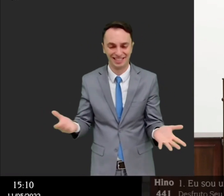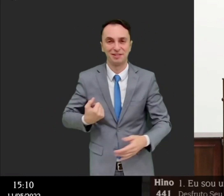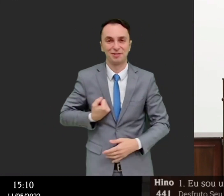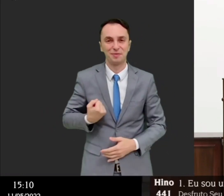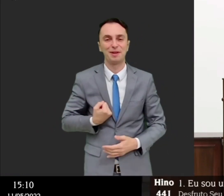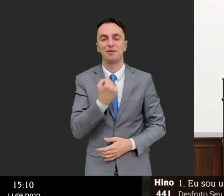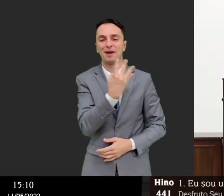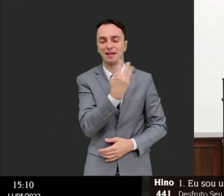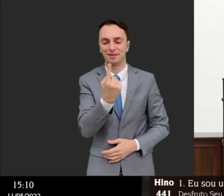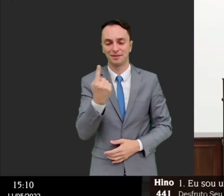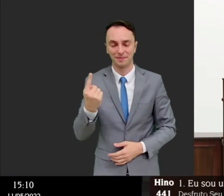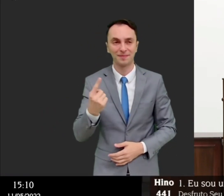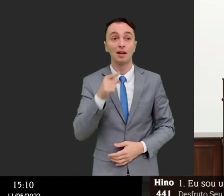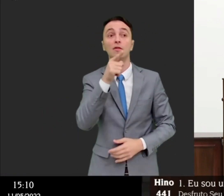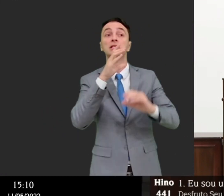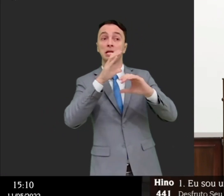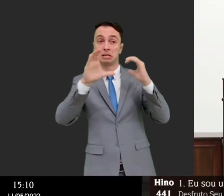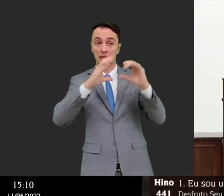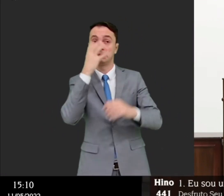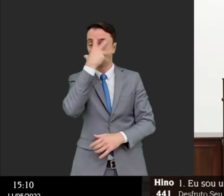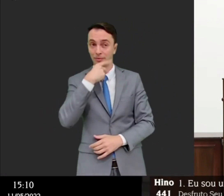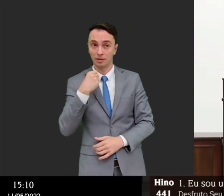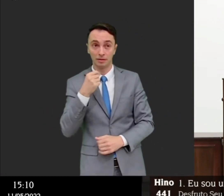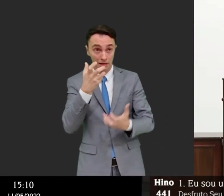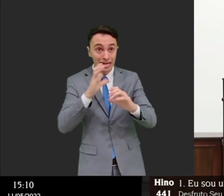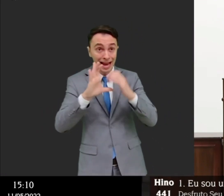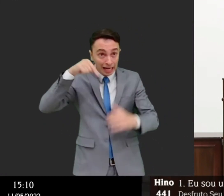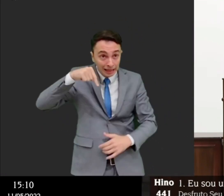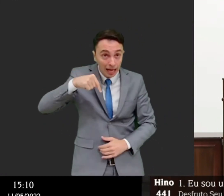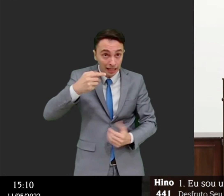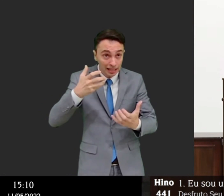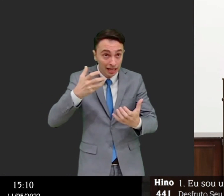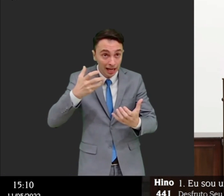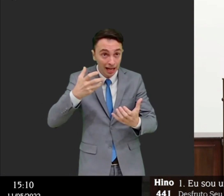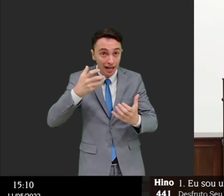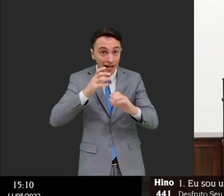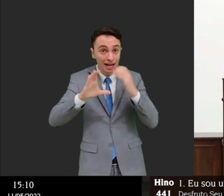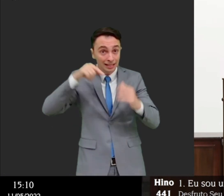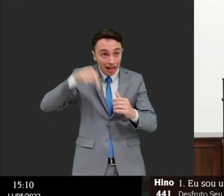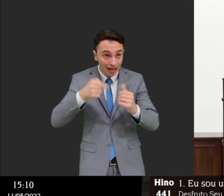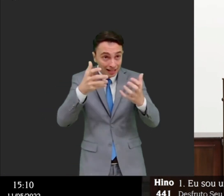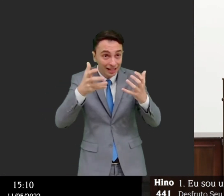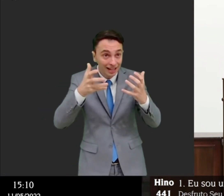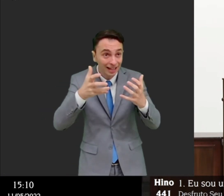441. Você canta bonito, hein? Você quer vir cantar aqui na frente?